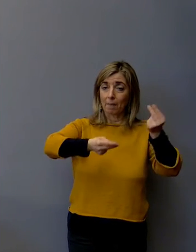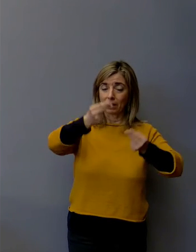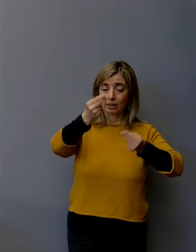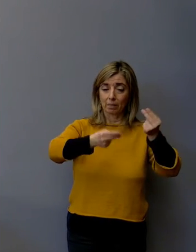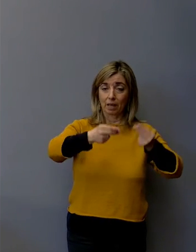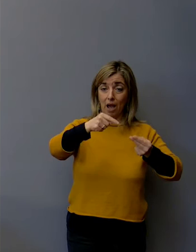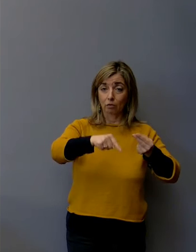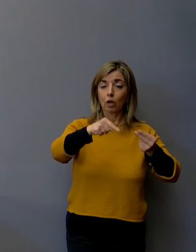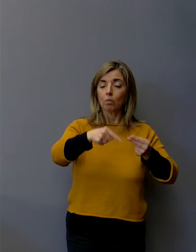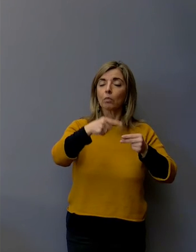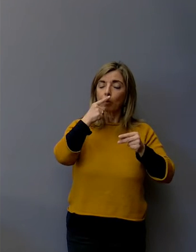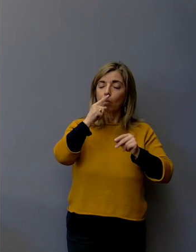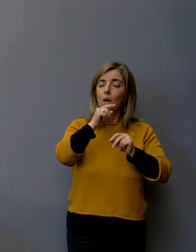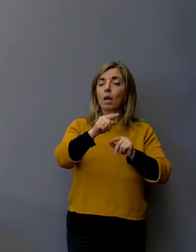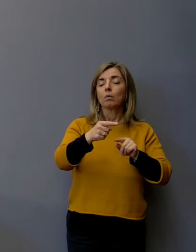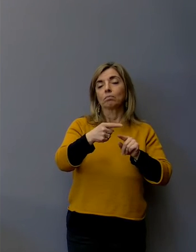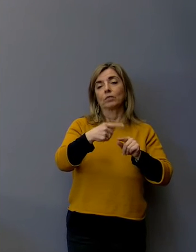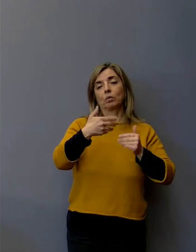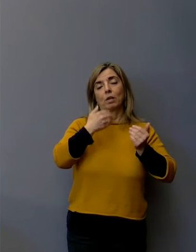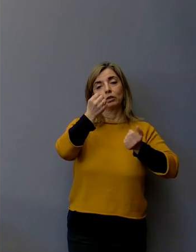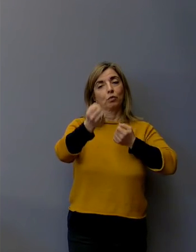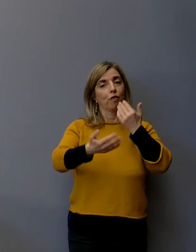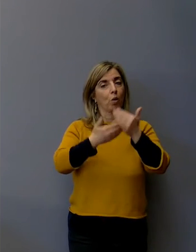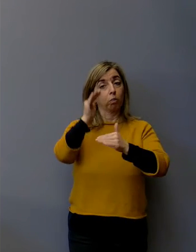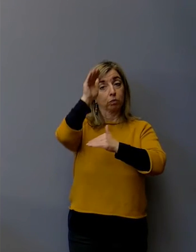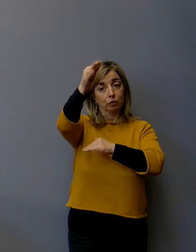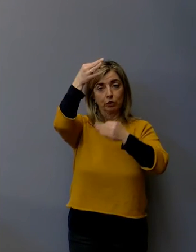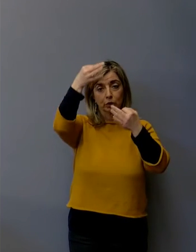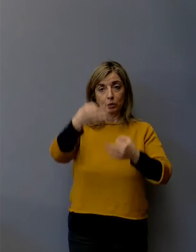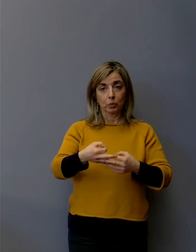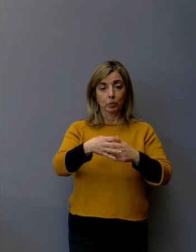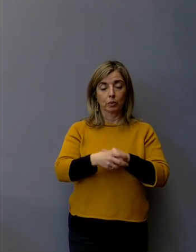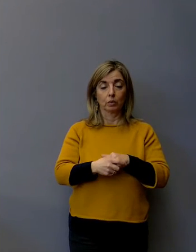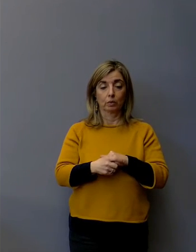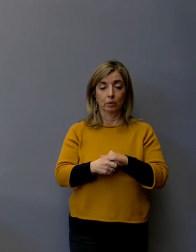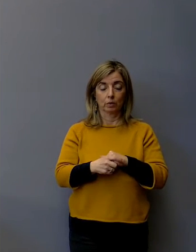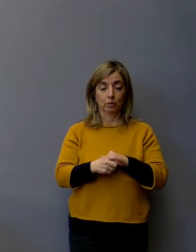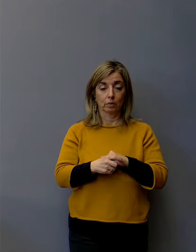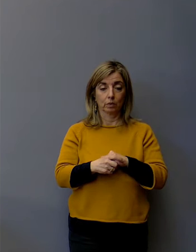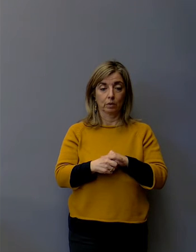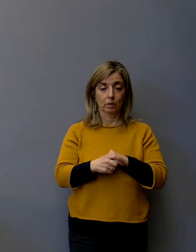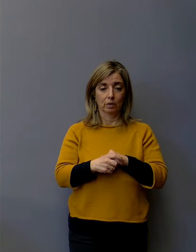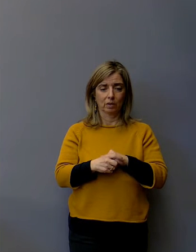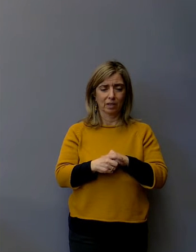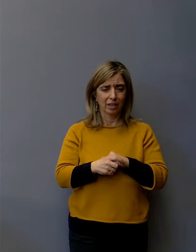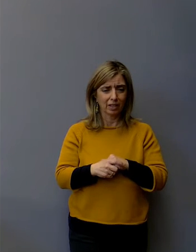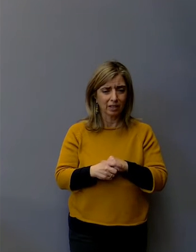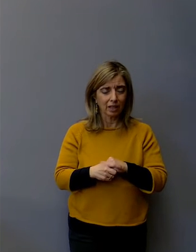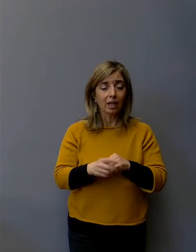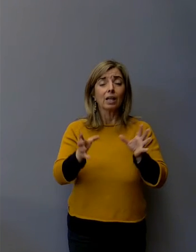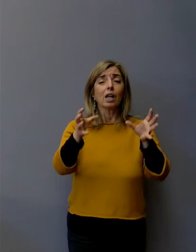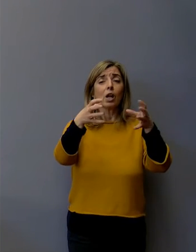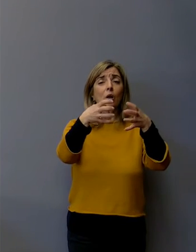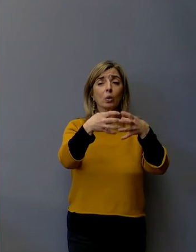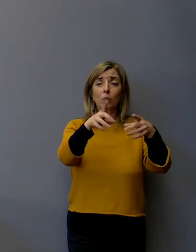sviluppo in un momento di scarse risorse finanziarie da tante posto il gruppo consigliare fratelli in italia e